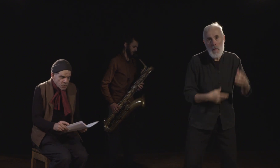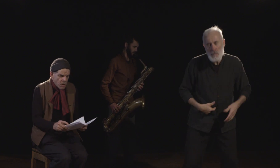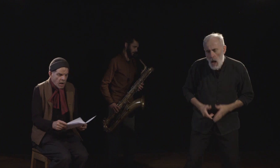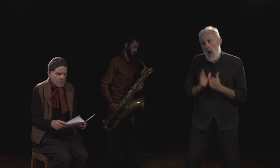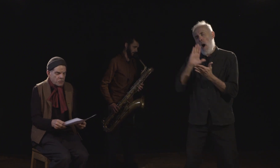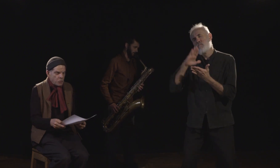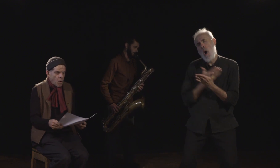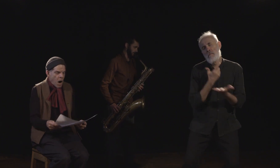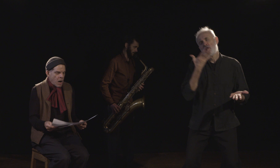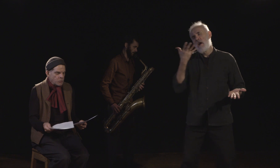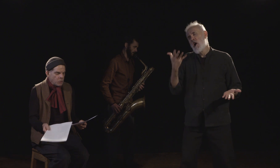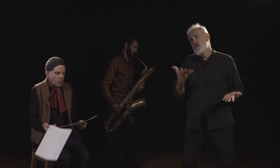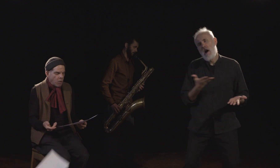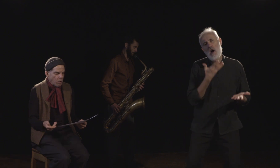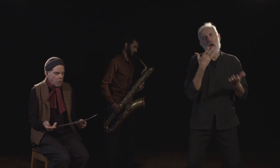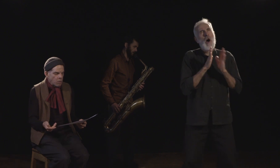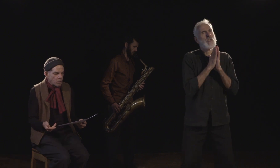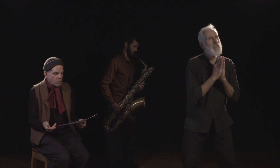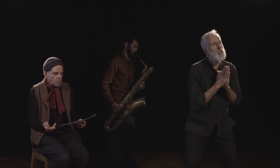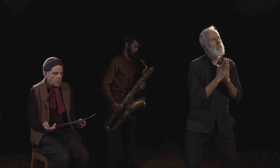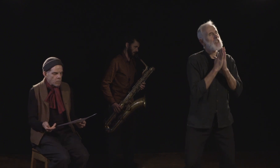incantations, ça reste noir dedans.